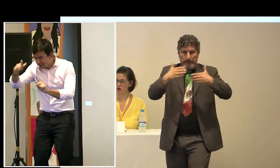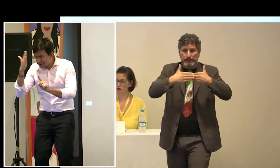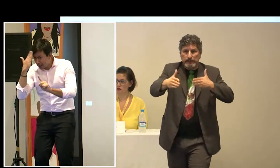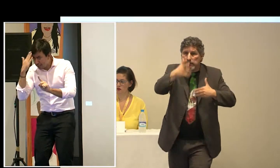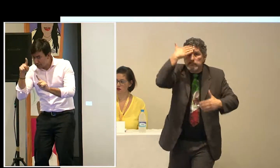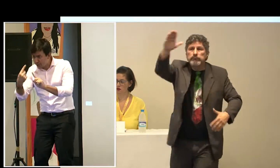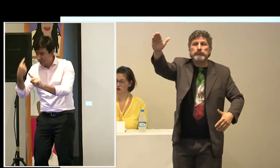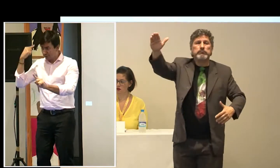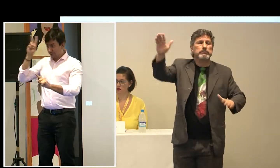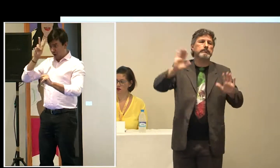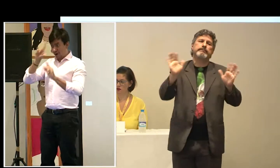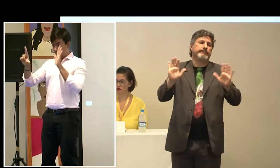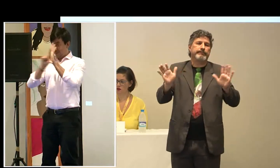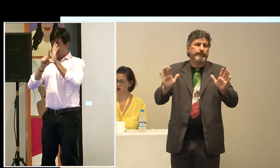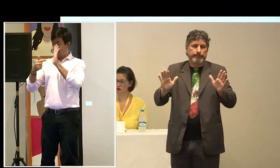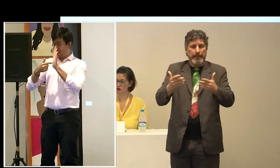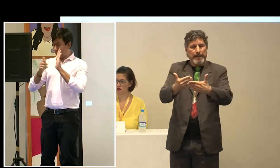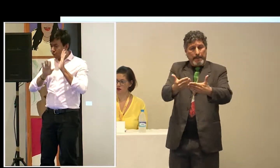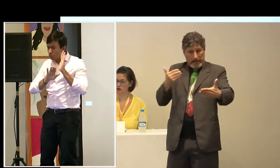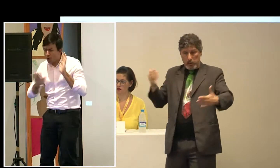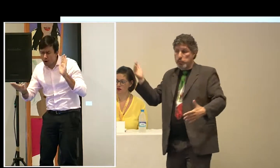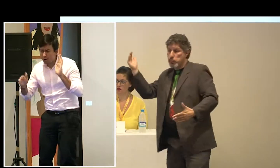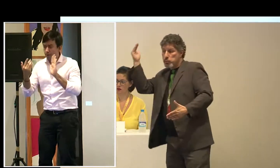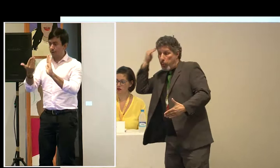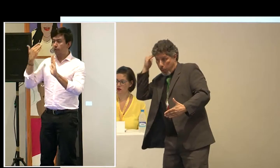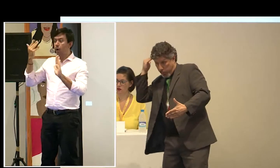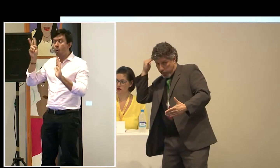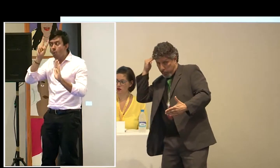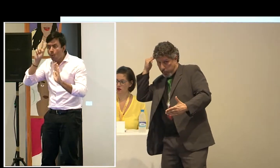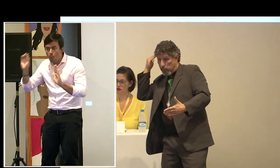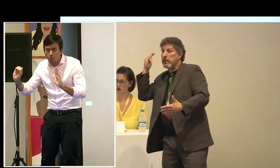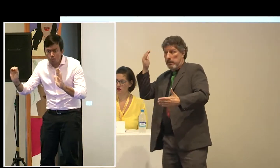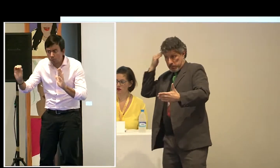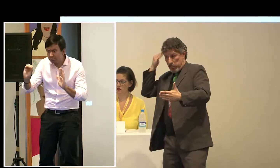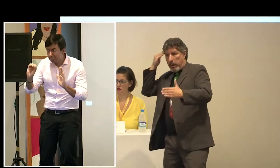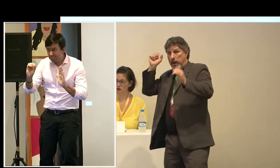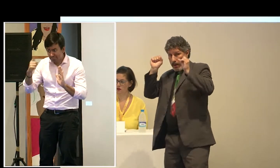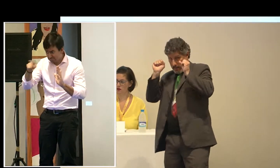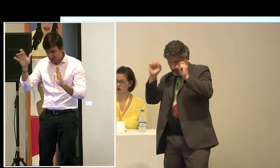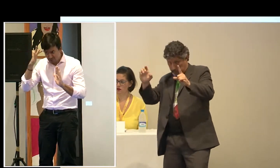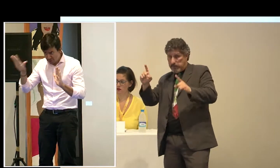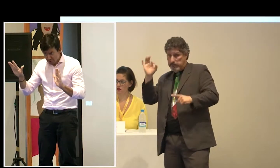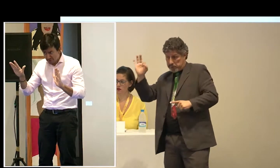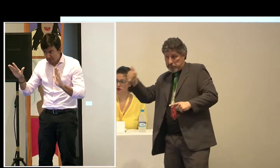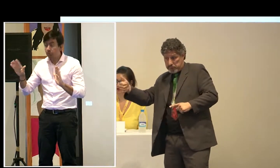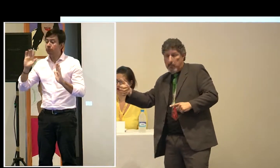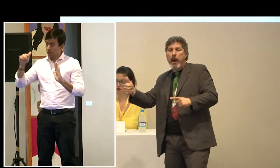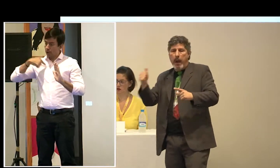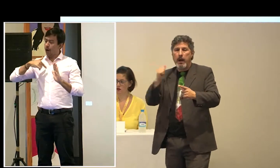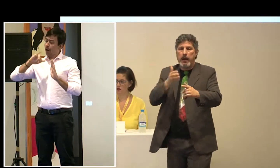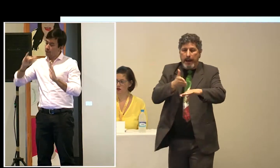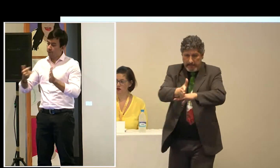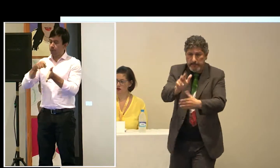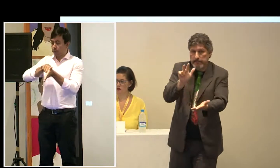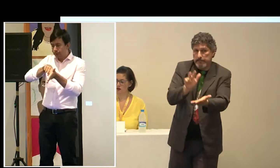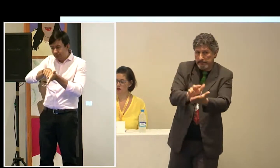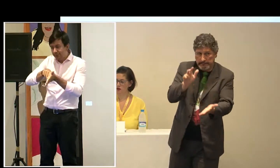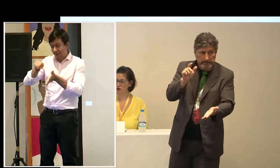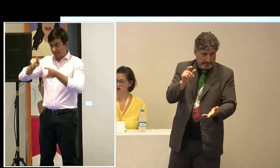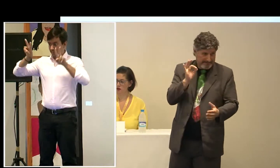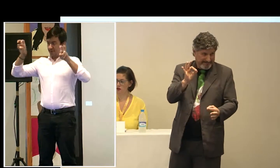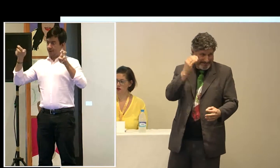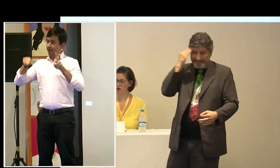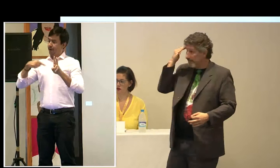da língua de sinais. Mas antes disso, a história já existia. Vocês pensam que antes da lei